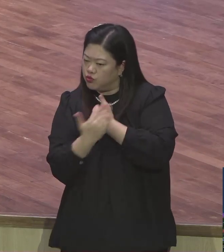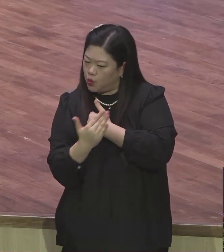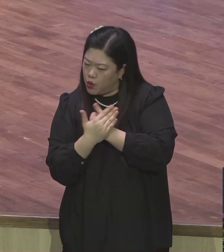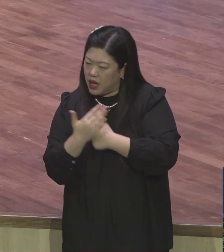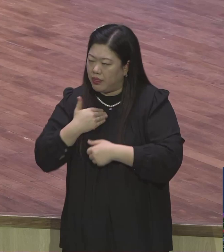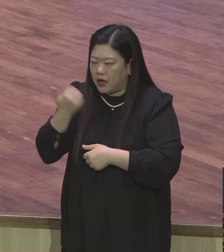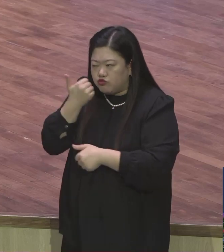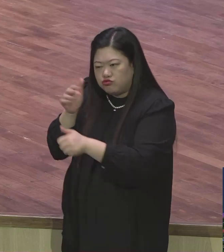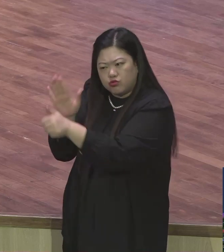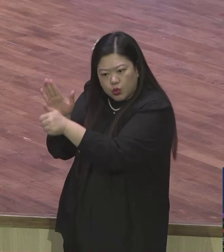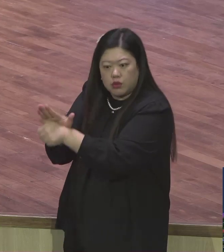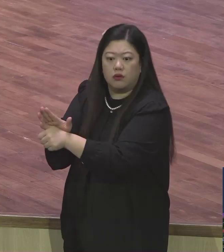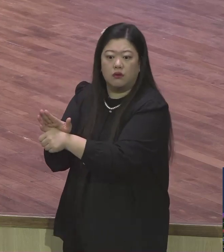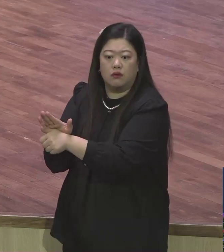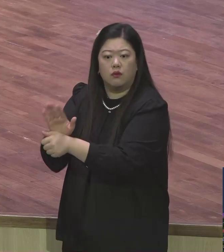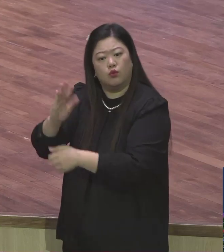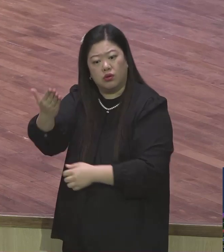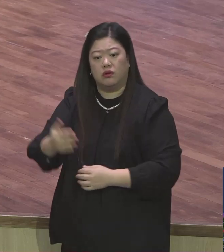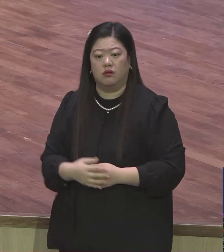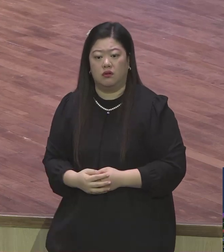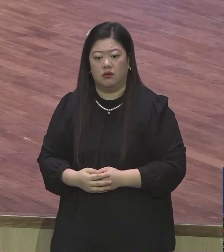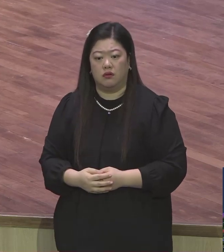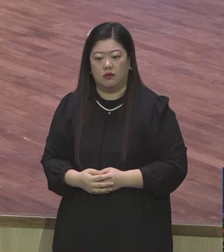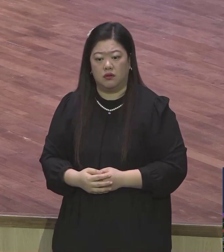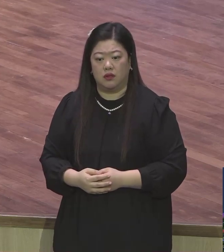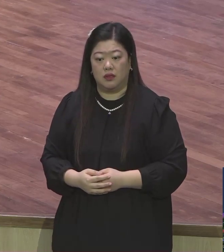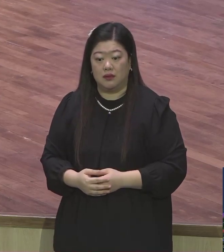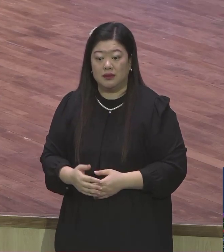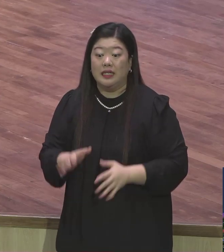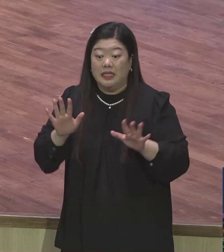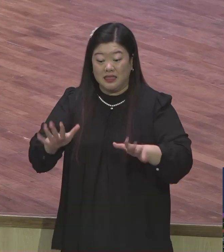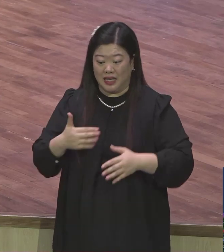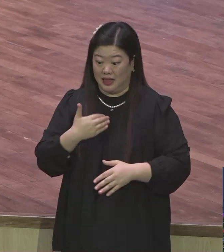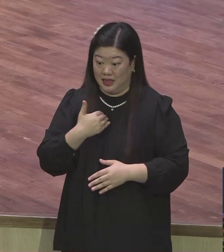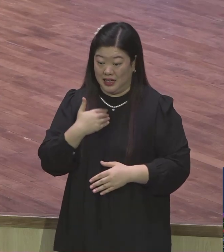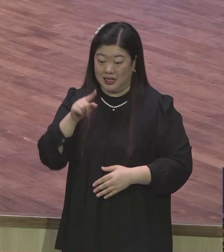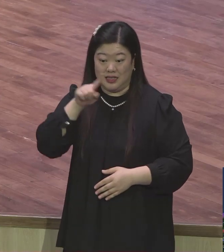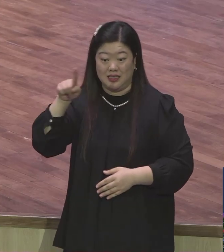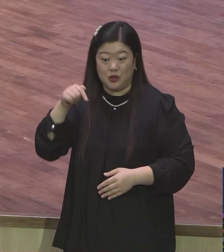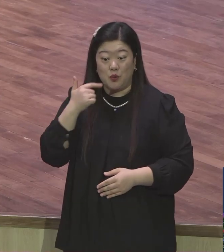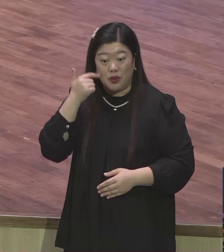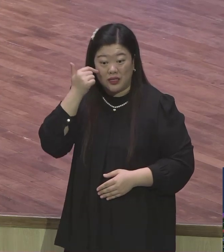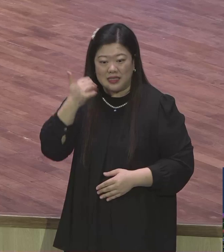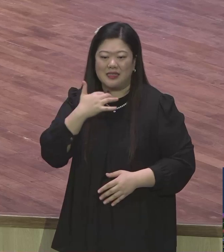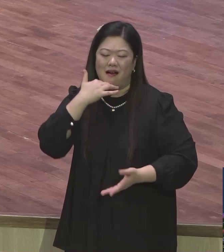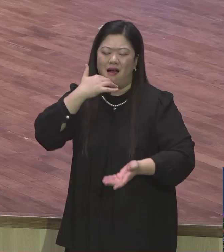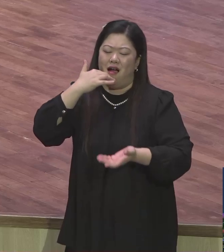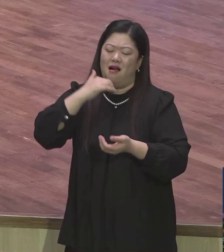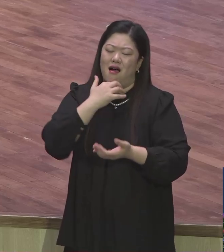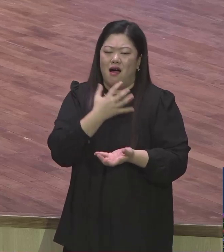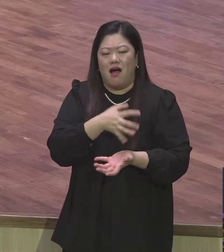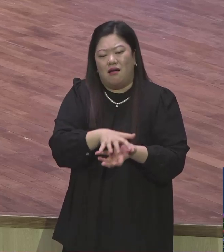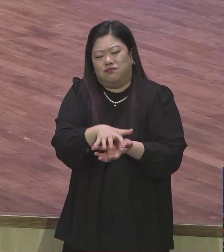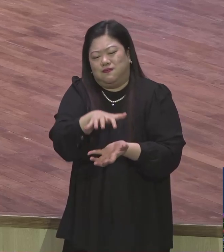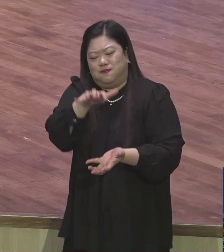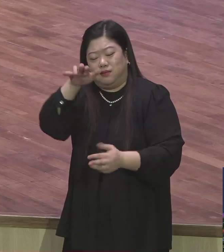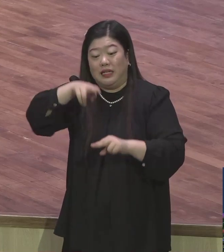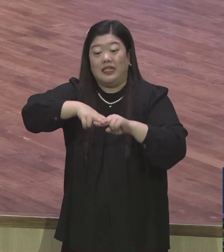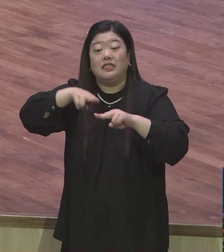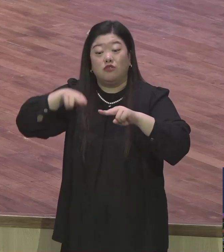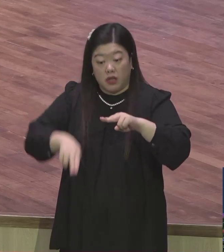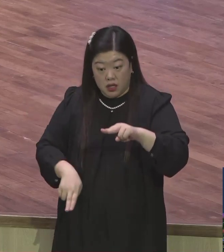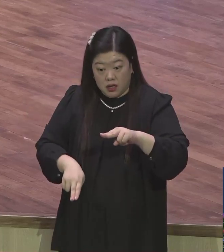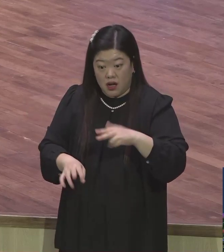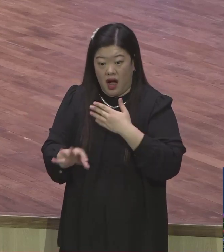모자라는 목사지만 제가 이제 은퇴하고 인생을 끝낼 때 예원교회를 섬기면서 하나님께서